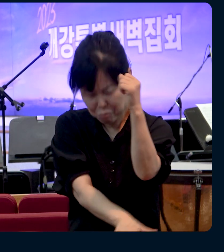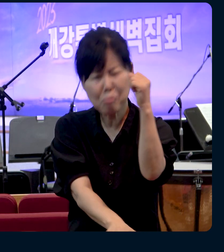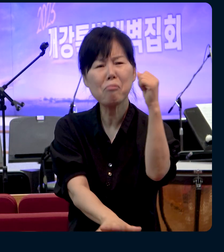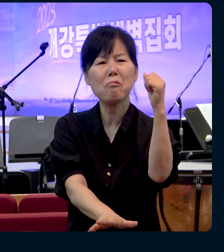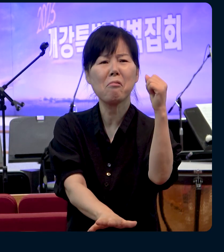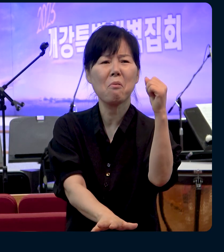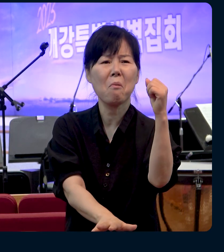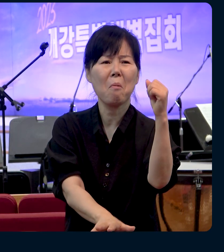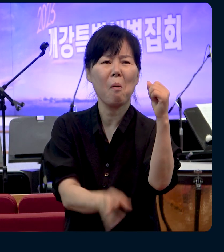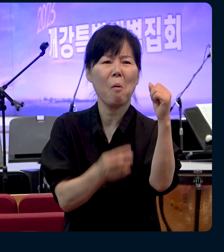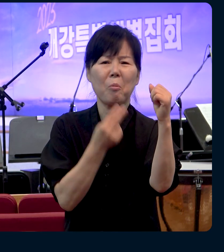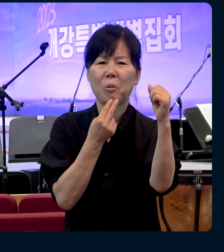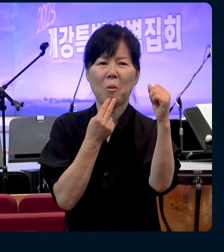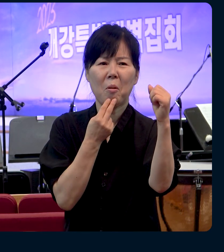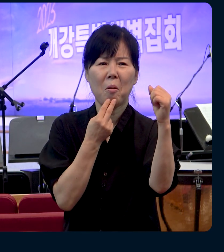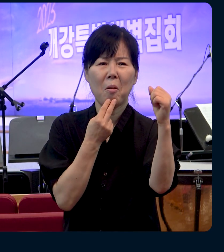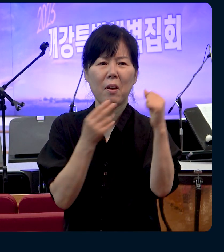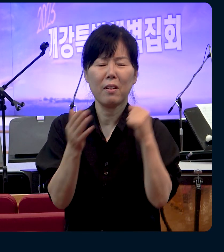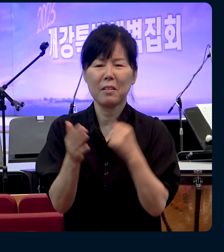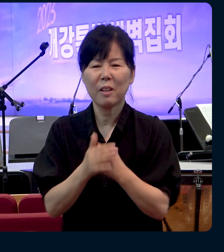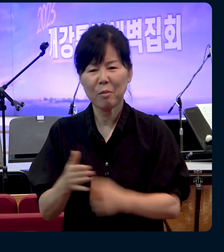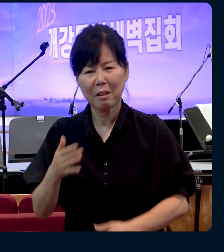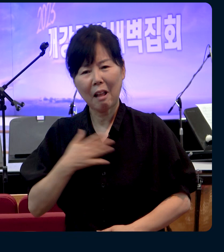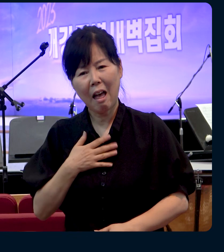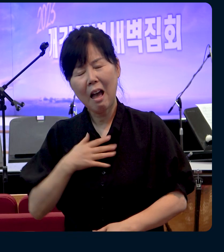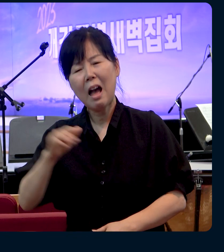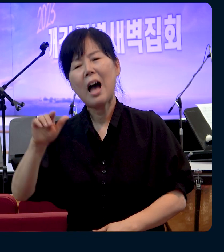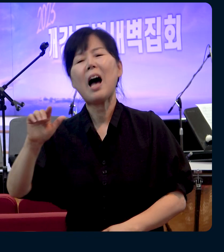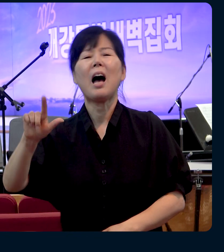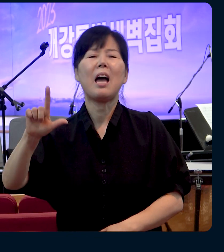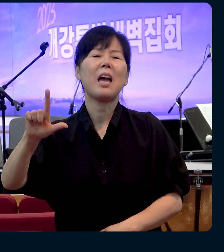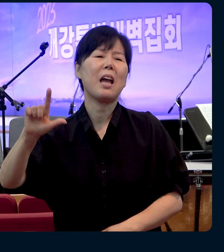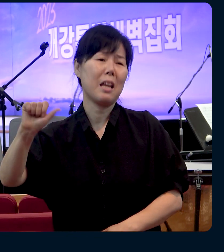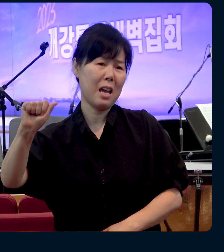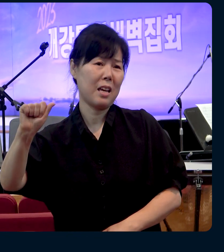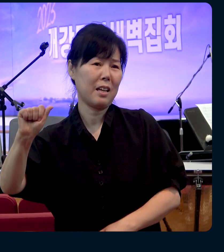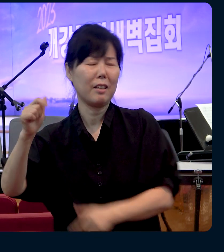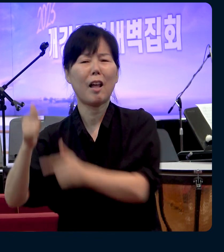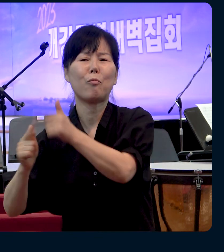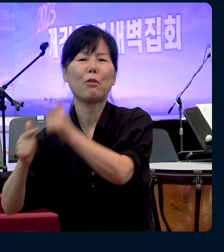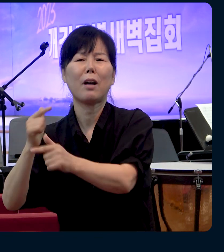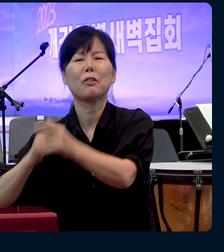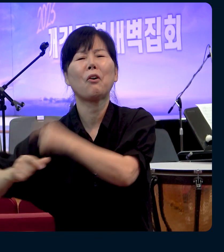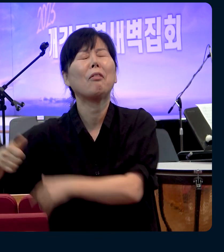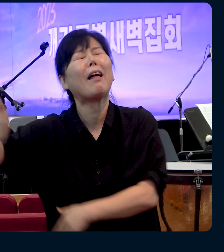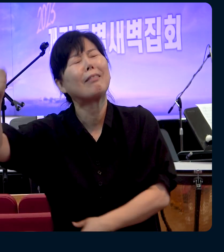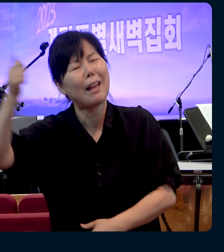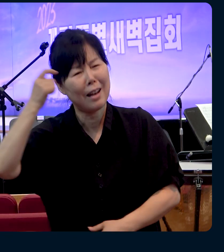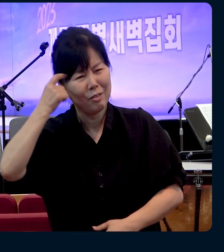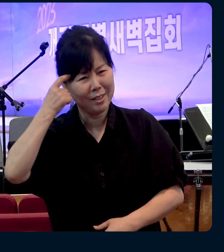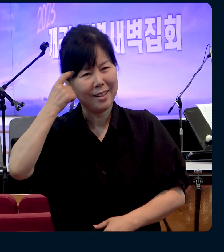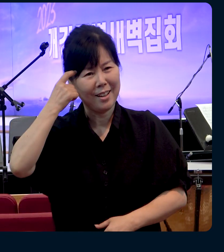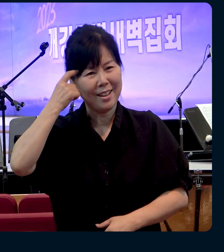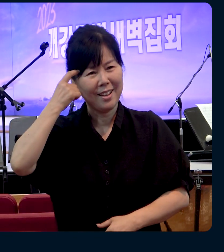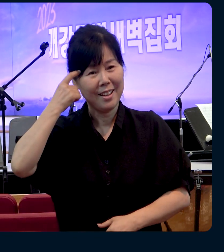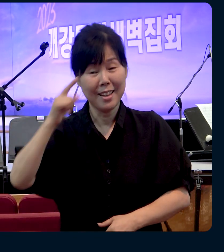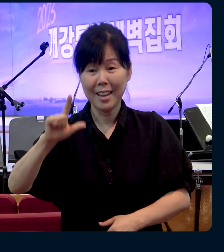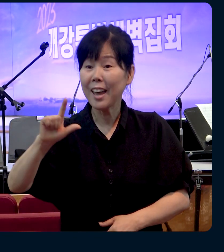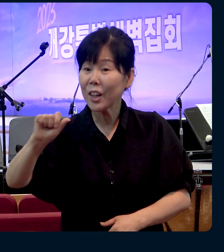그 순간 저는 LA의 나무들을 사랑하게 됐습니다. LA는 어떤 일이 벌어지냐면요,